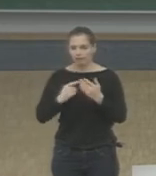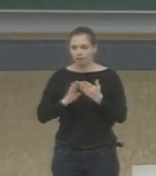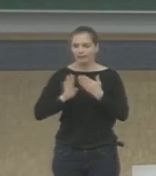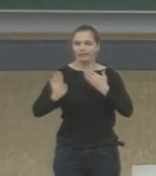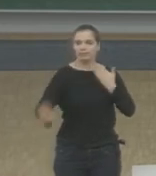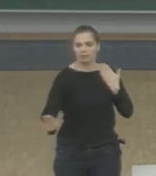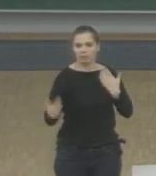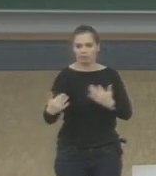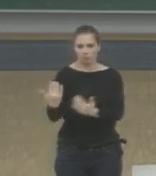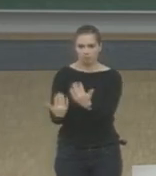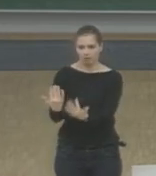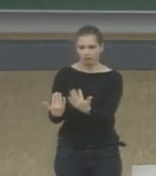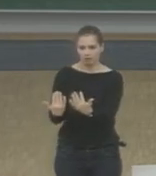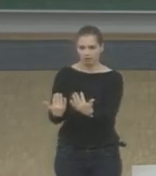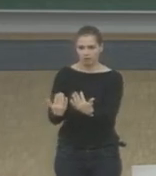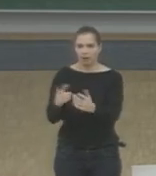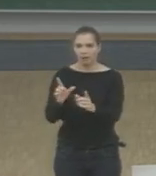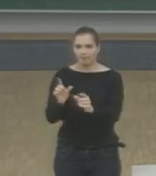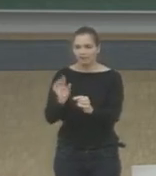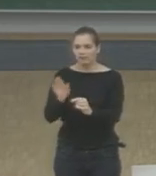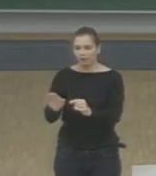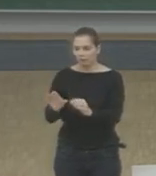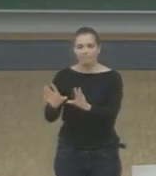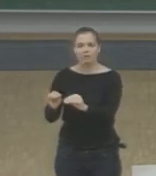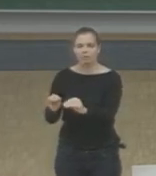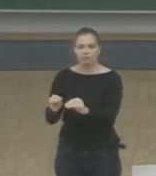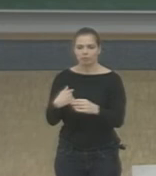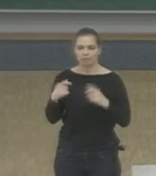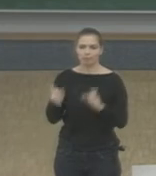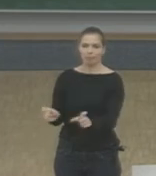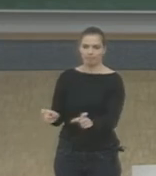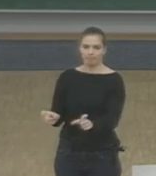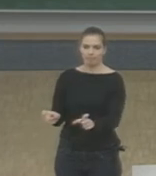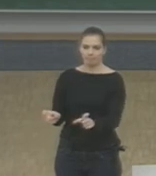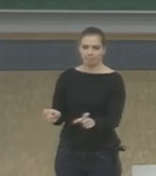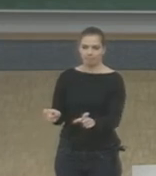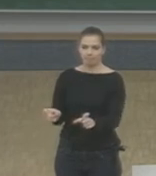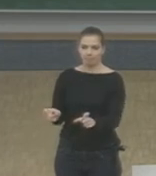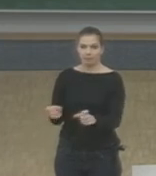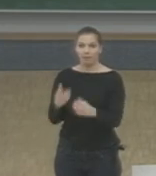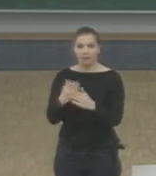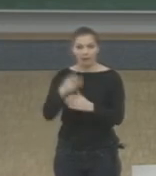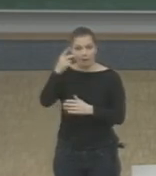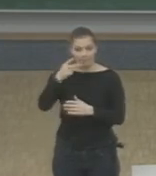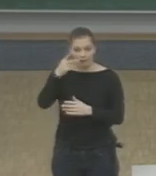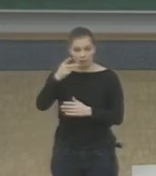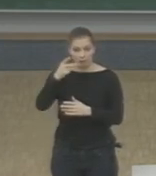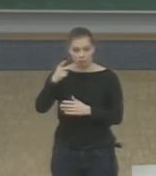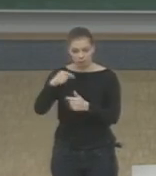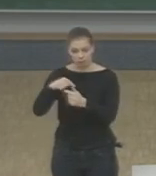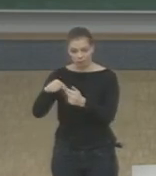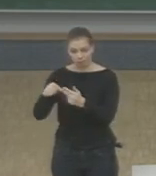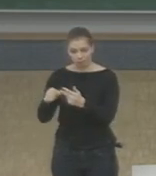von Mathematik, der Verweigerung ihres Einsatzes. Diese beiden Punkte sind aber Punkte, die mit